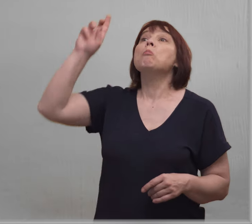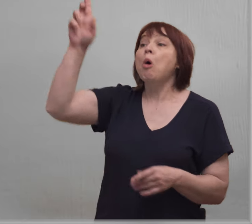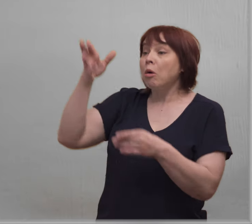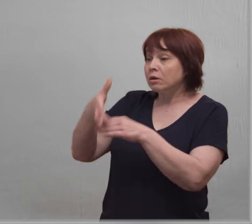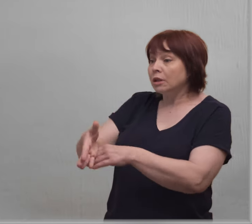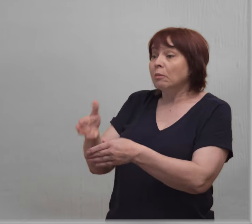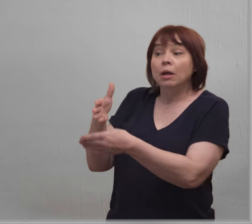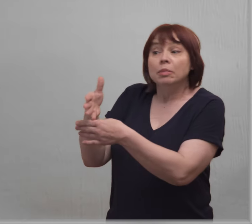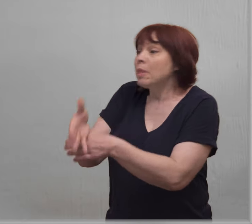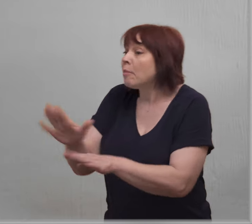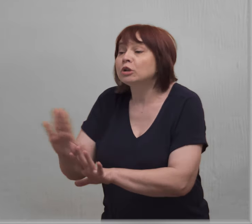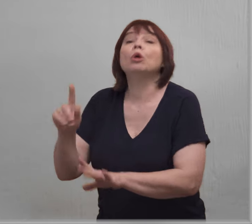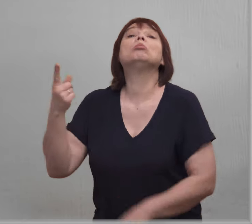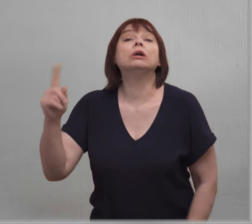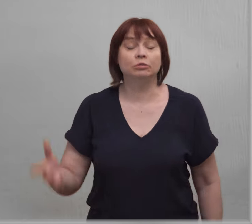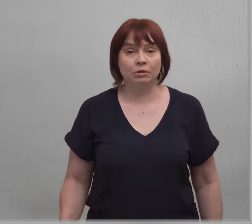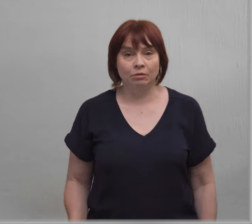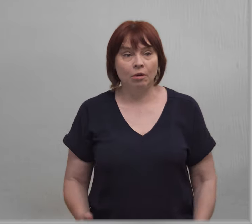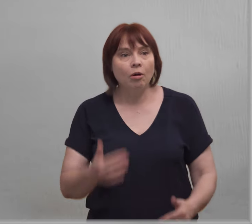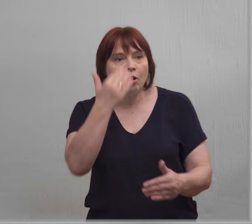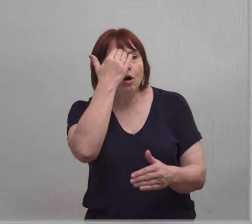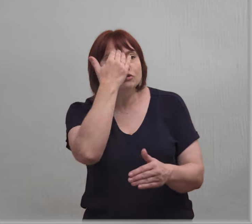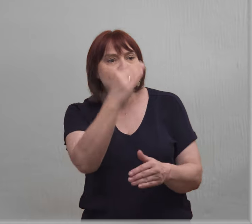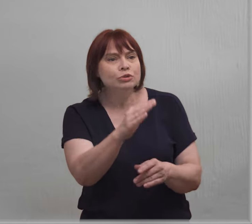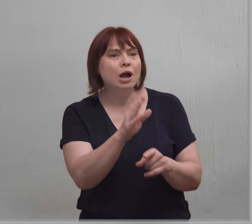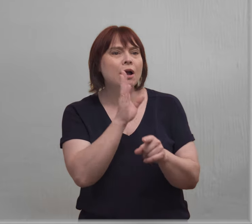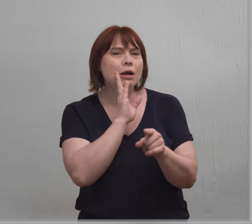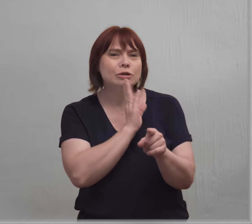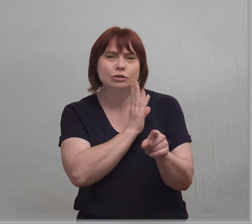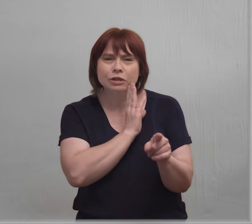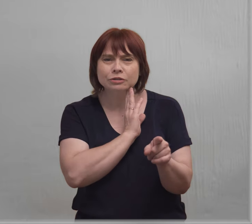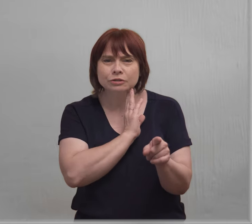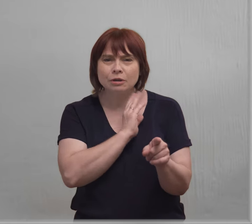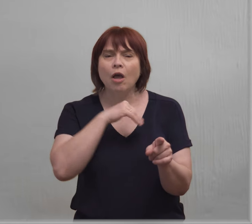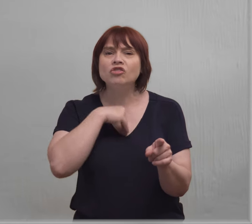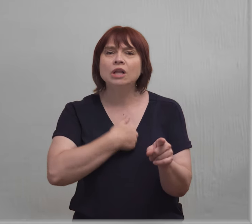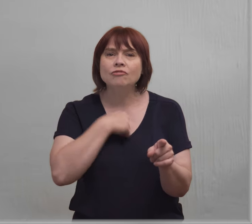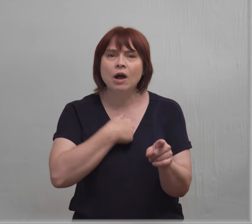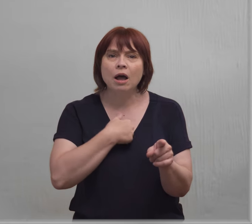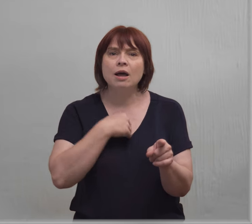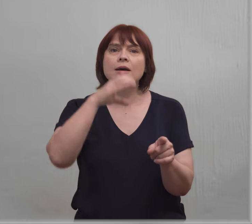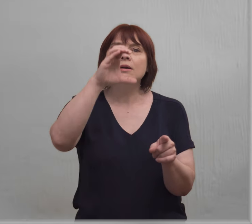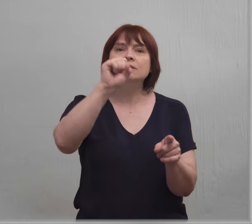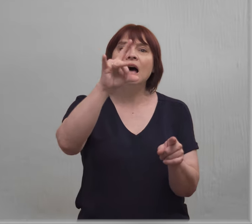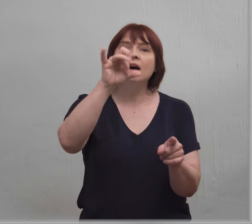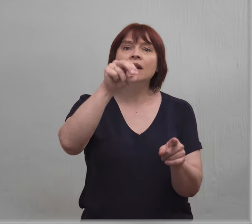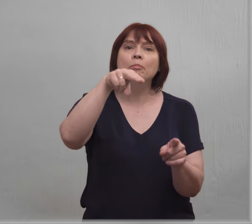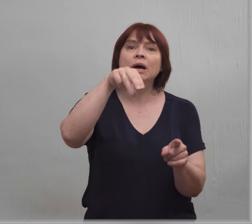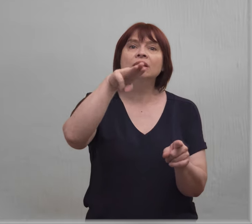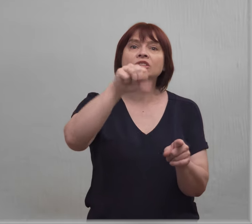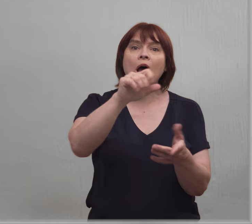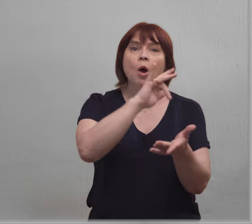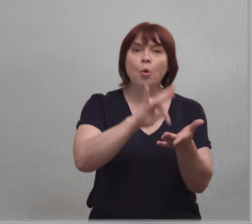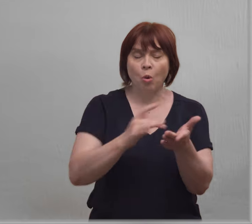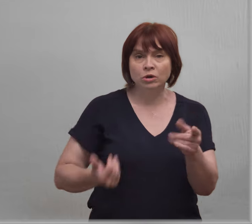язычнице, Салмааты, наверное, ну там написано Сарепты, пришел Господь. Послушайте ее сердце, как оно